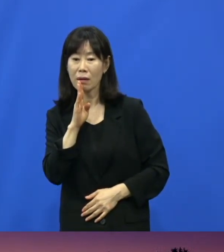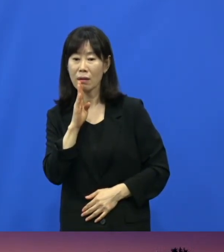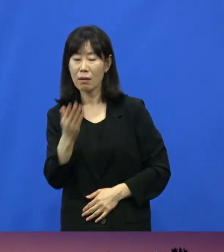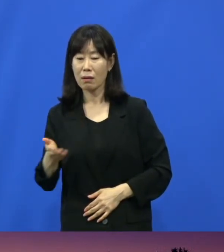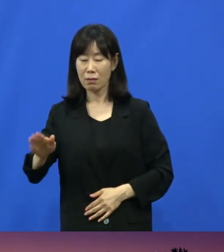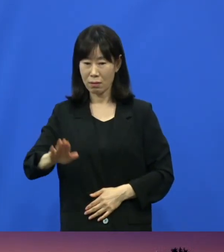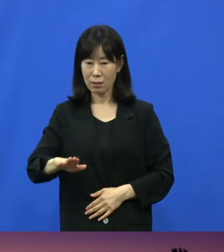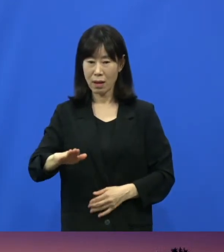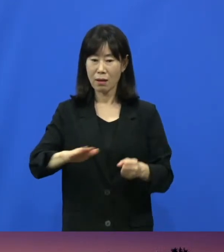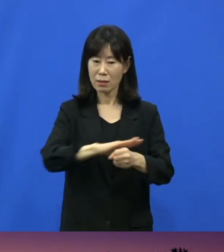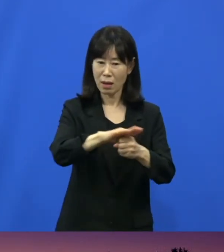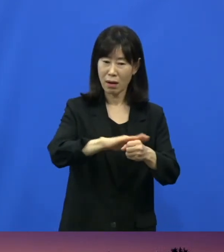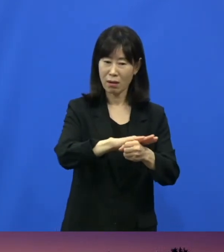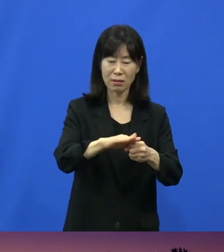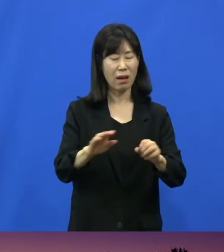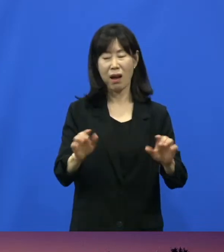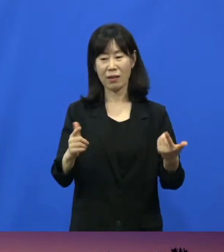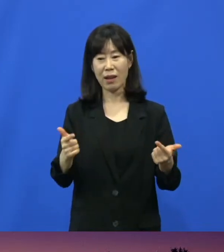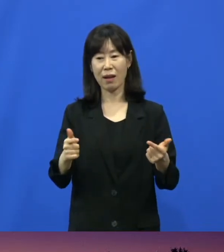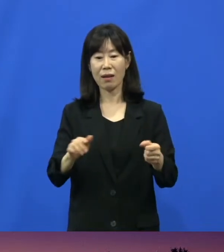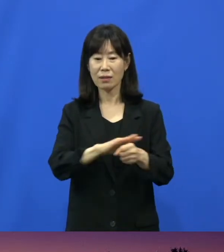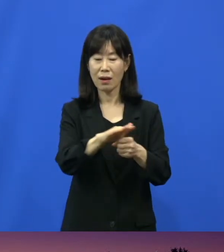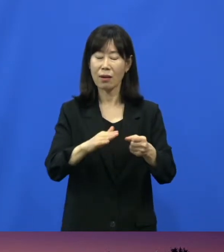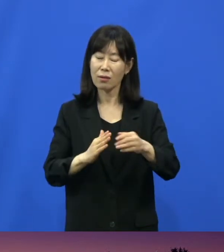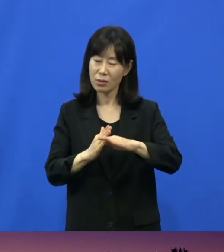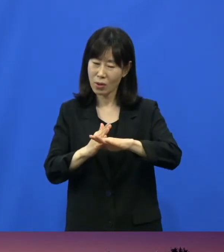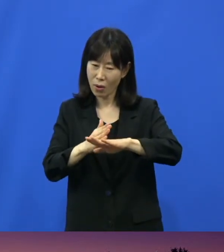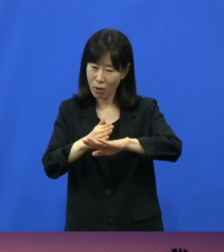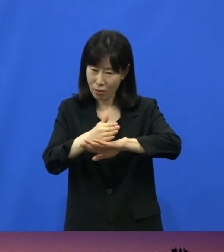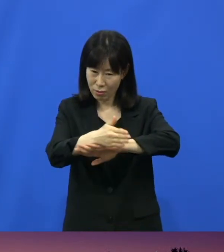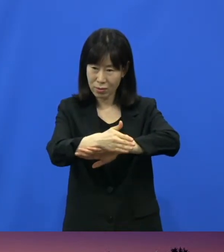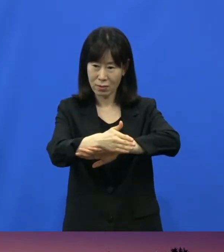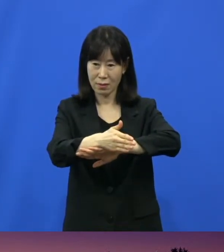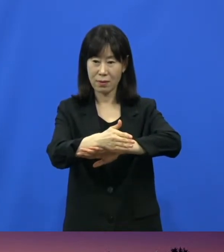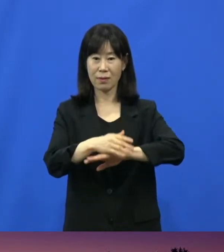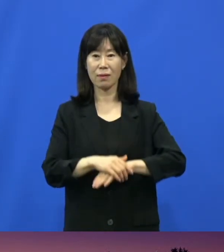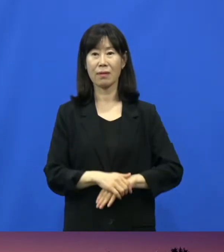빨리 끝장을 내려고 하는 거죠. 그건 사랑이 아니고 폭력이잖아요.